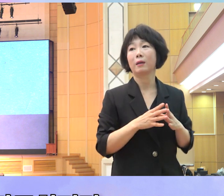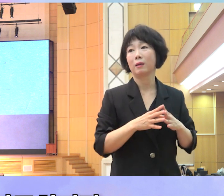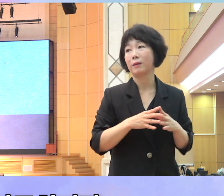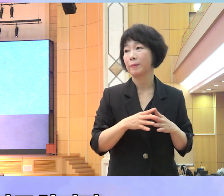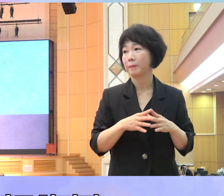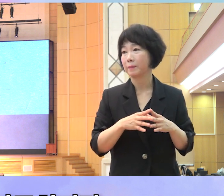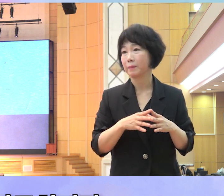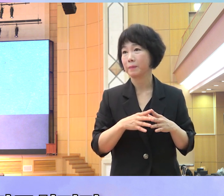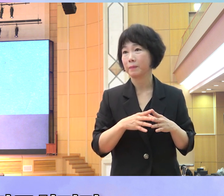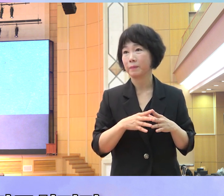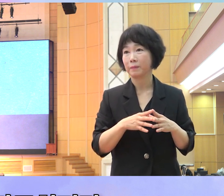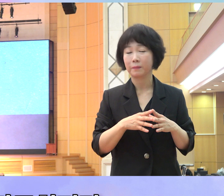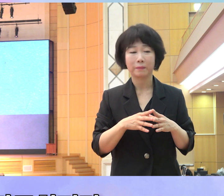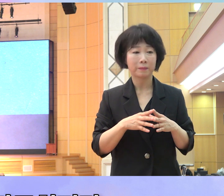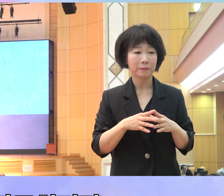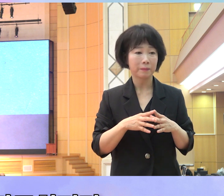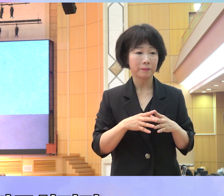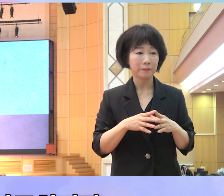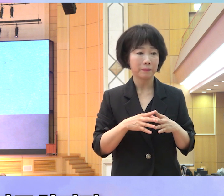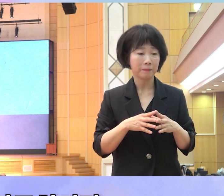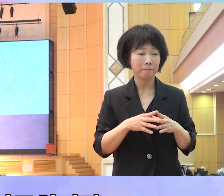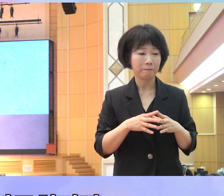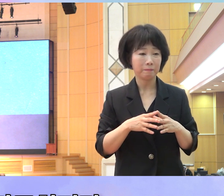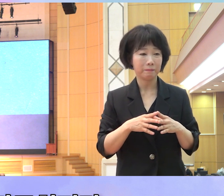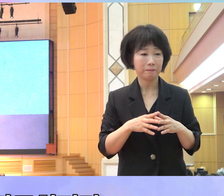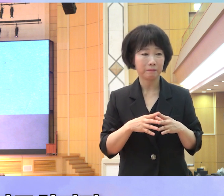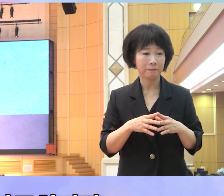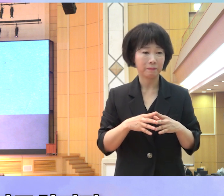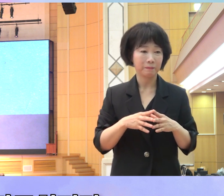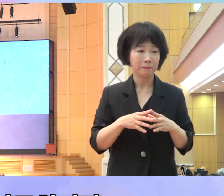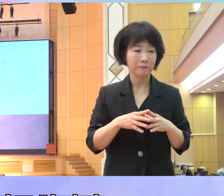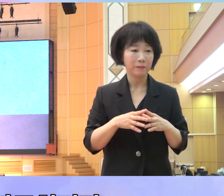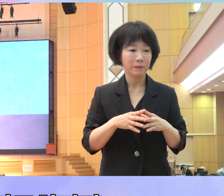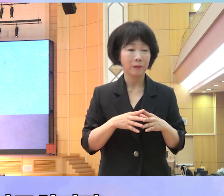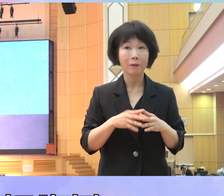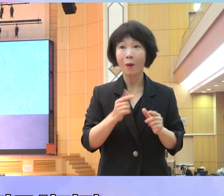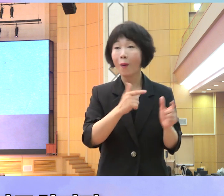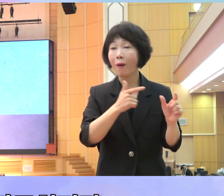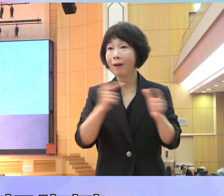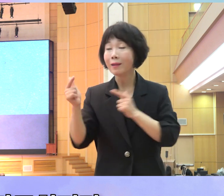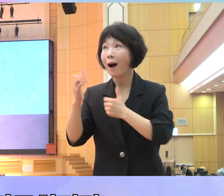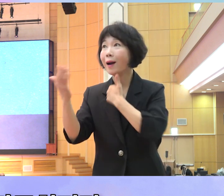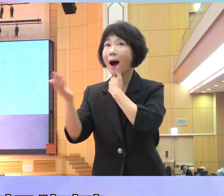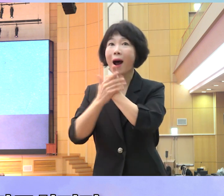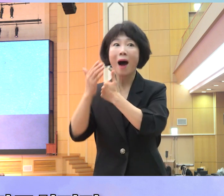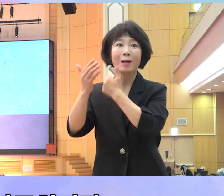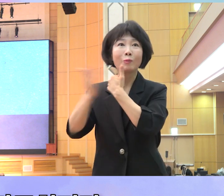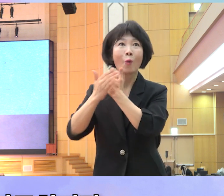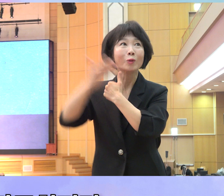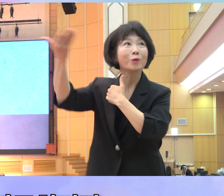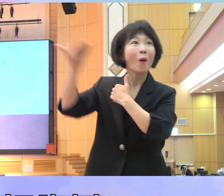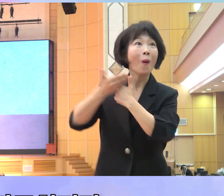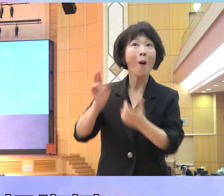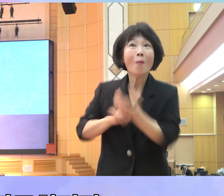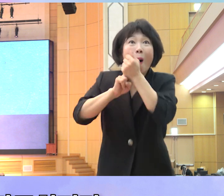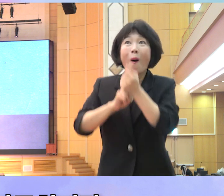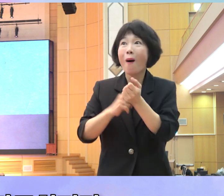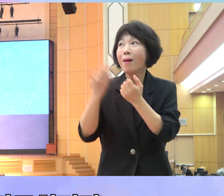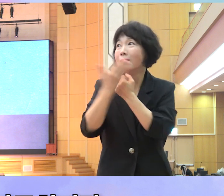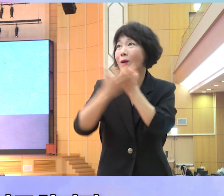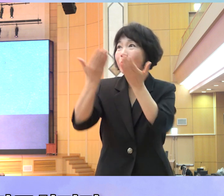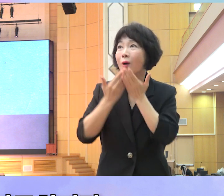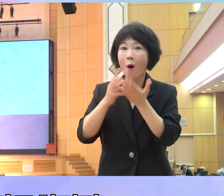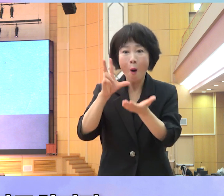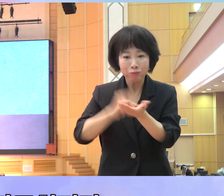여러분들이 되어지고 이루어진 그런 것들을 경험해 보면 어떻습니까? 야, 이거는 하나님의 은혜